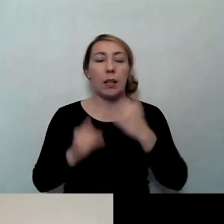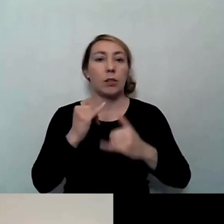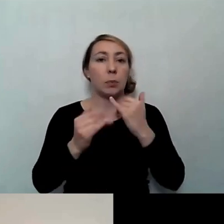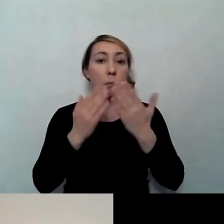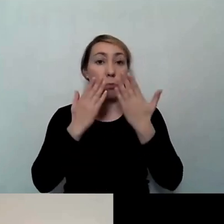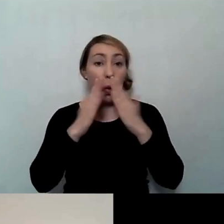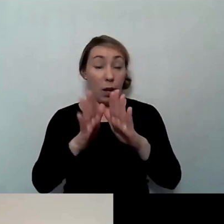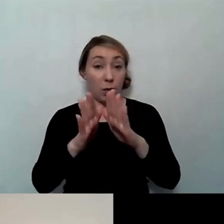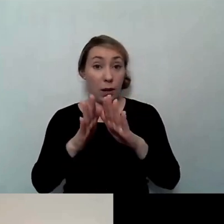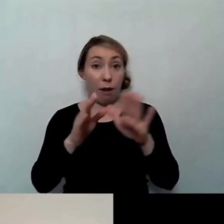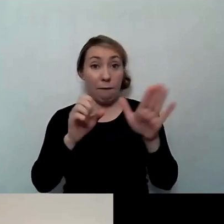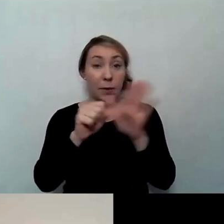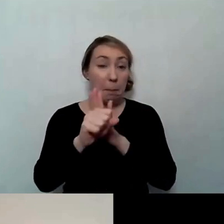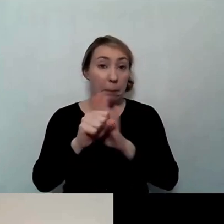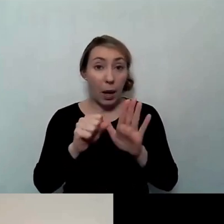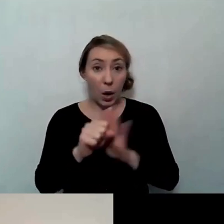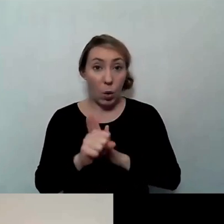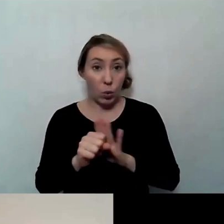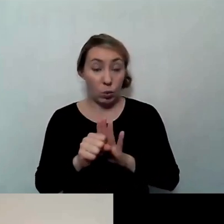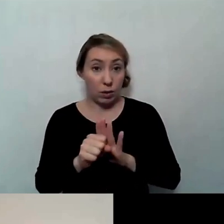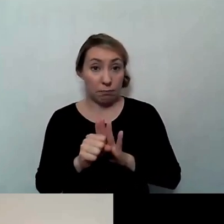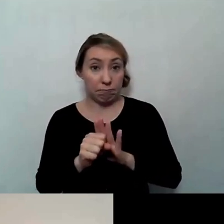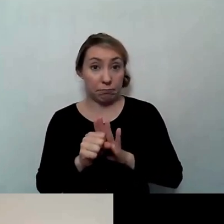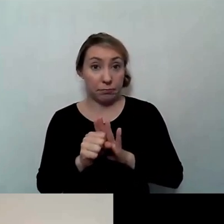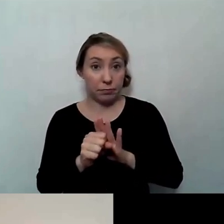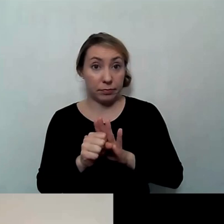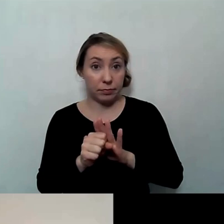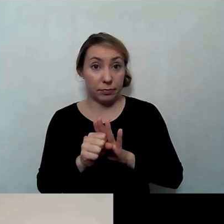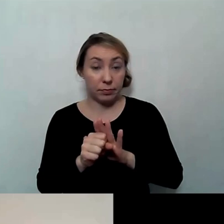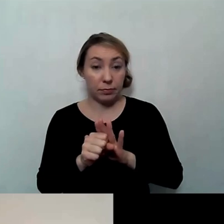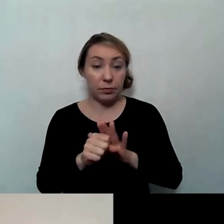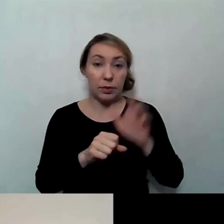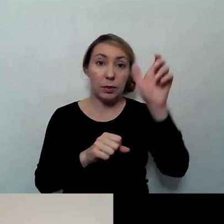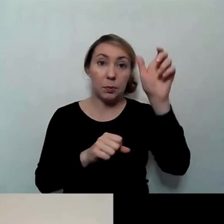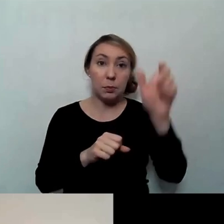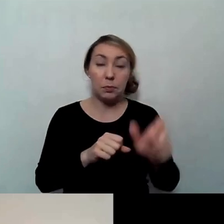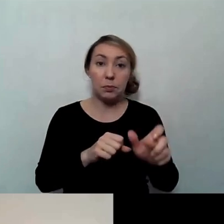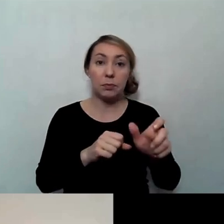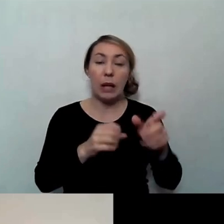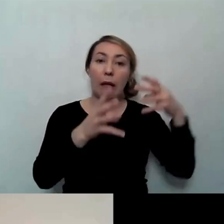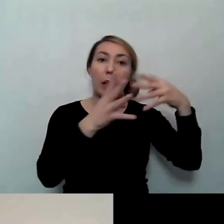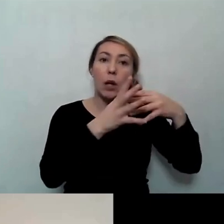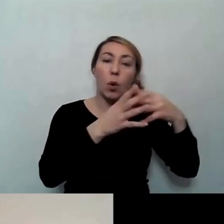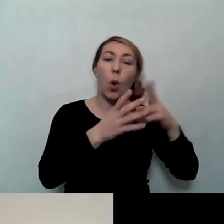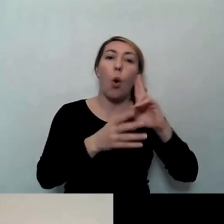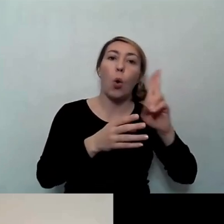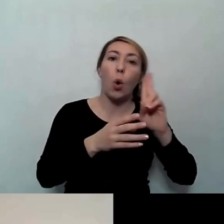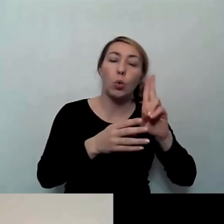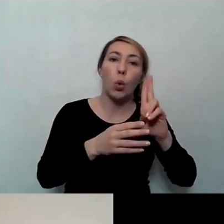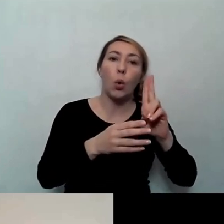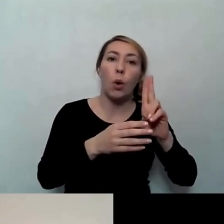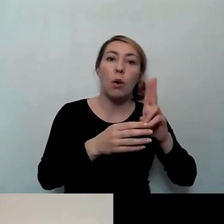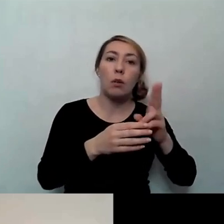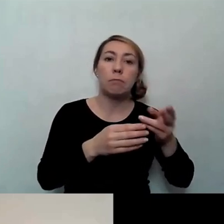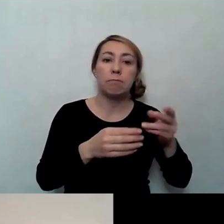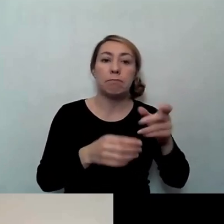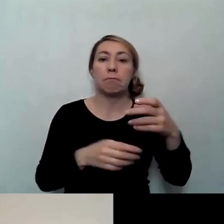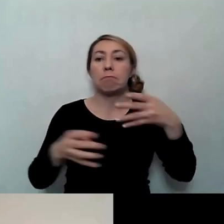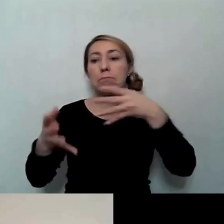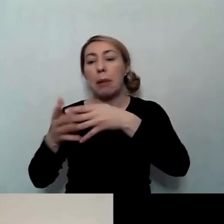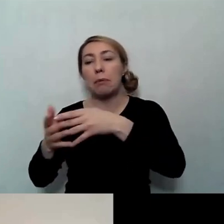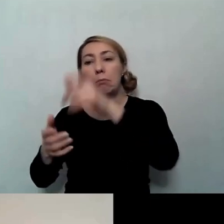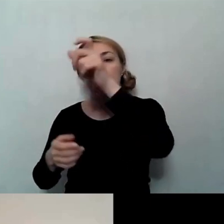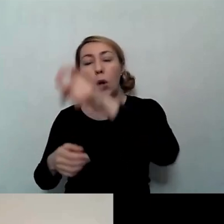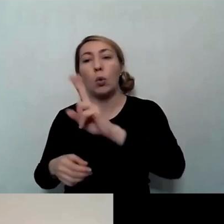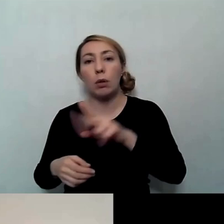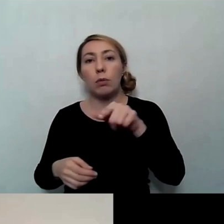jest tutaj tak naprawdę ta rubryczka przez diagnostę, kto, jaka osoba przystępuje do badania,